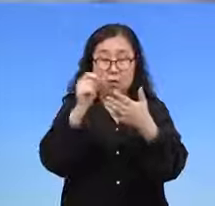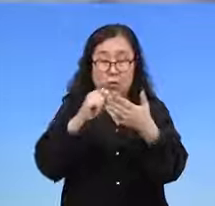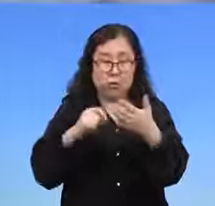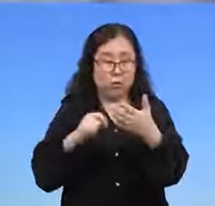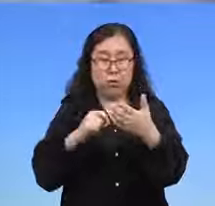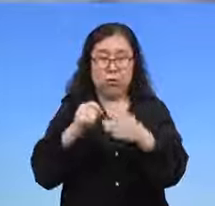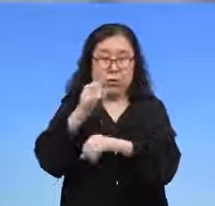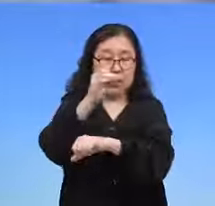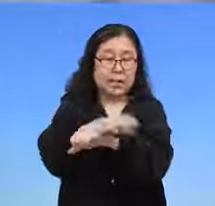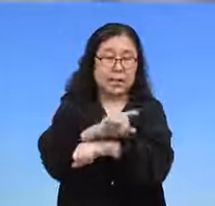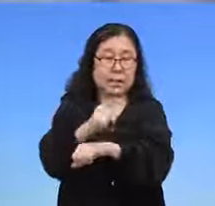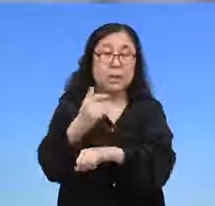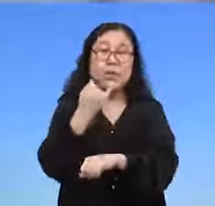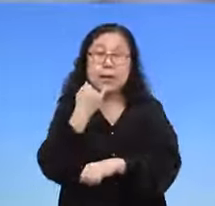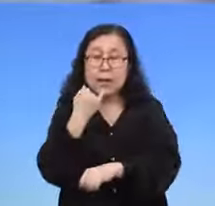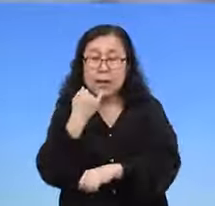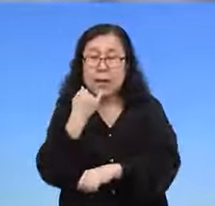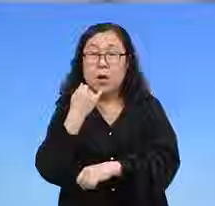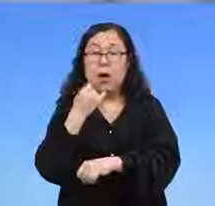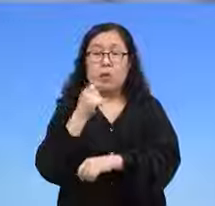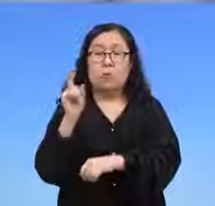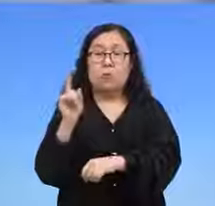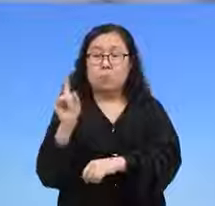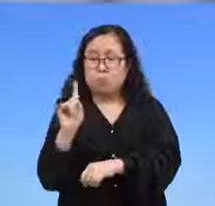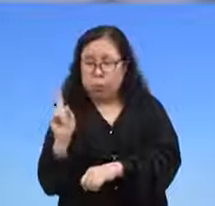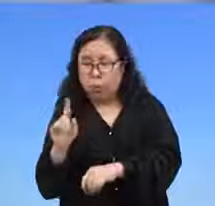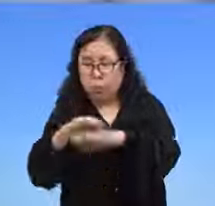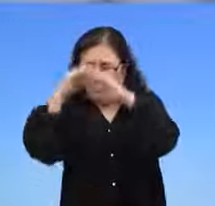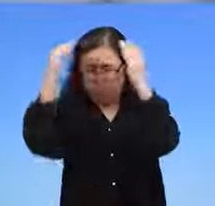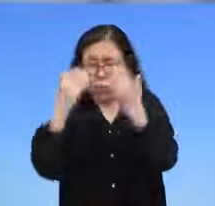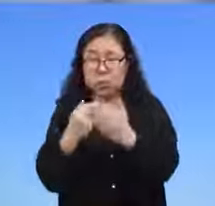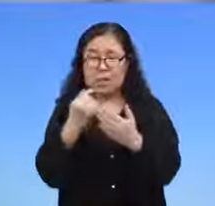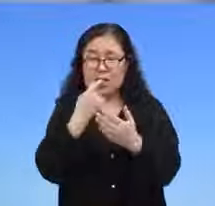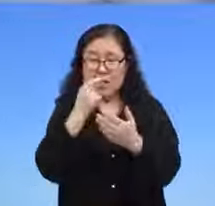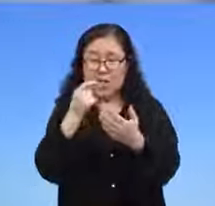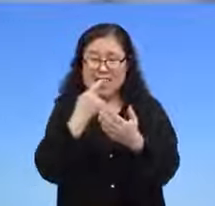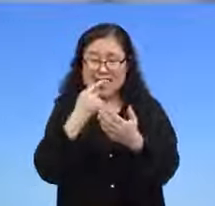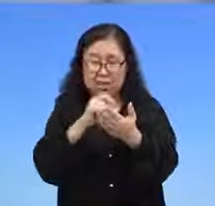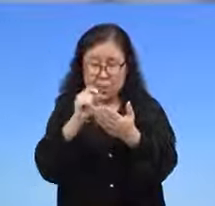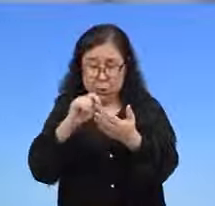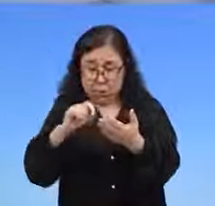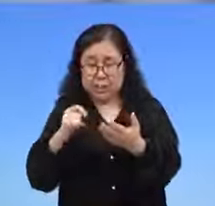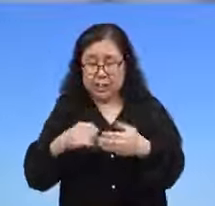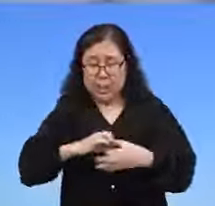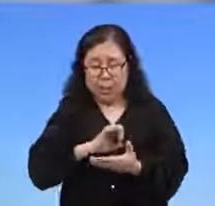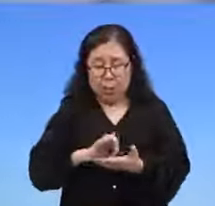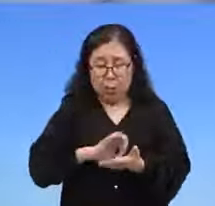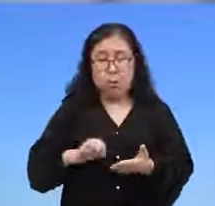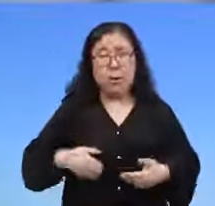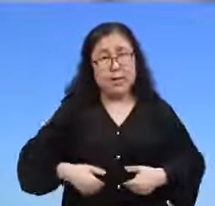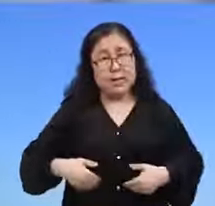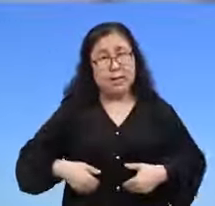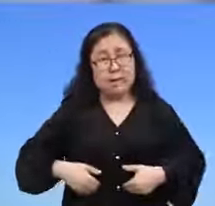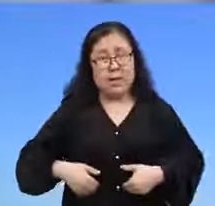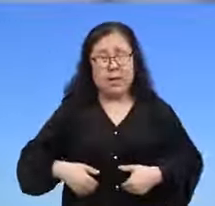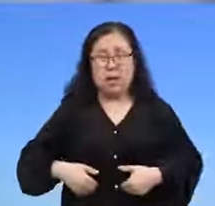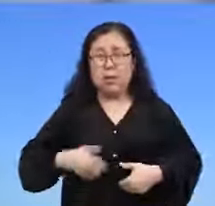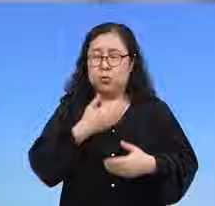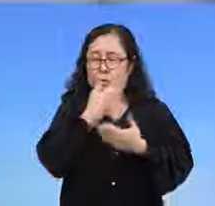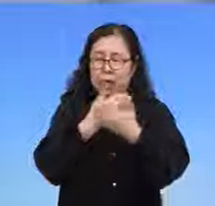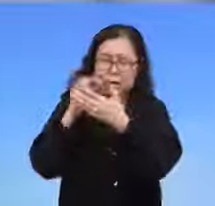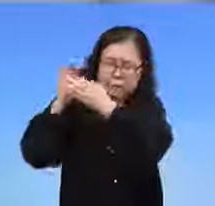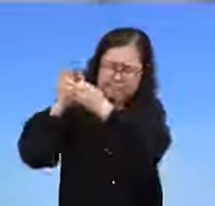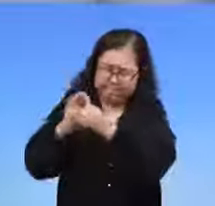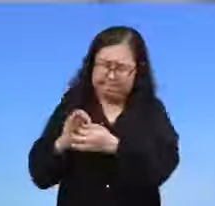됩니다. 아무 노트나 쓰시면 됩니다. 아무 노트나 가지고 그냥 써 내려가시면 됩니다. 중요한 건 지속성이에요.